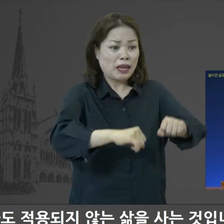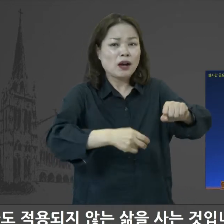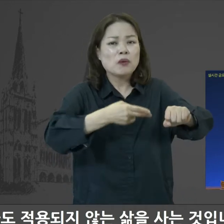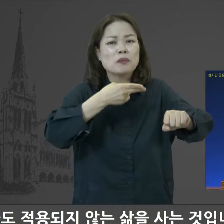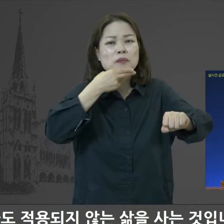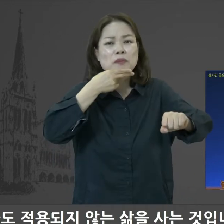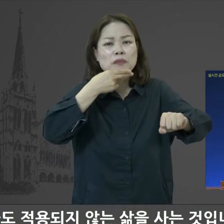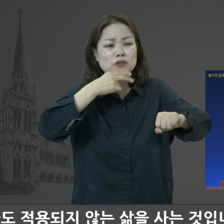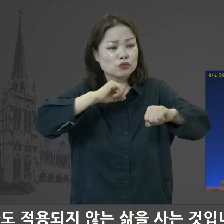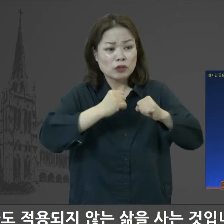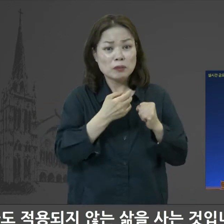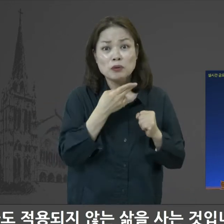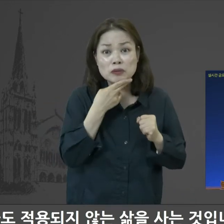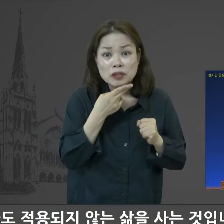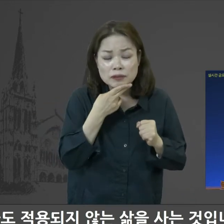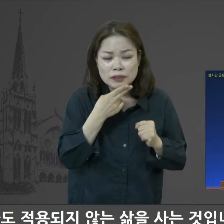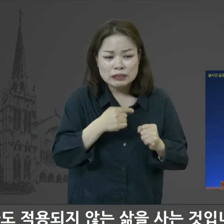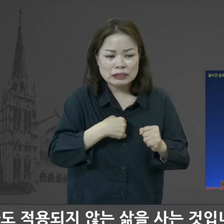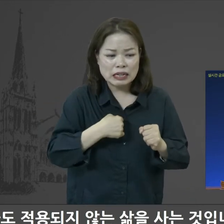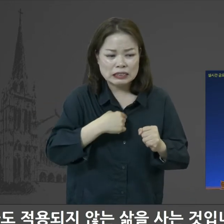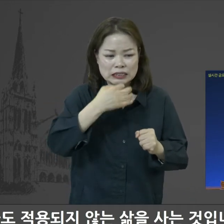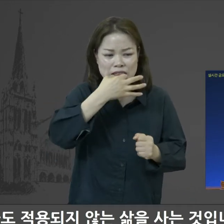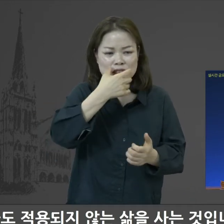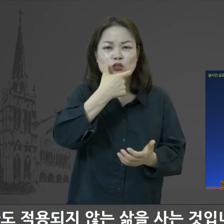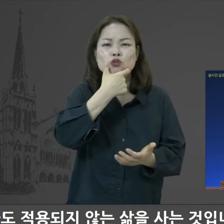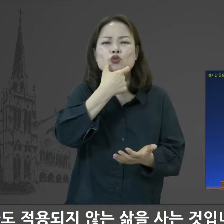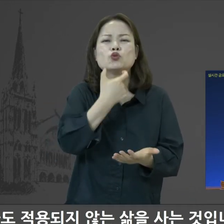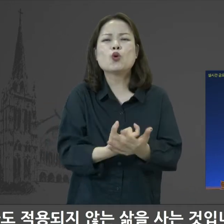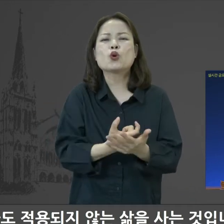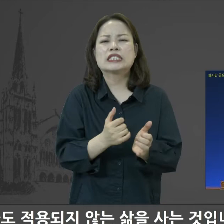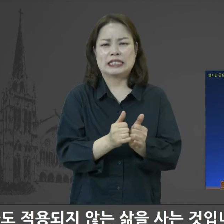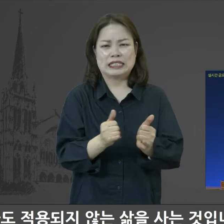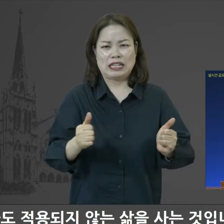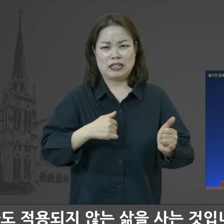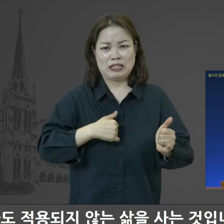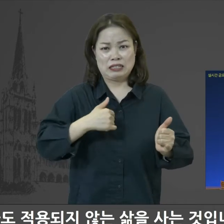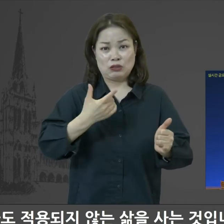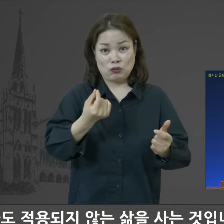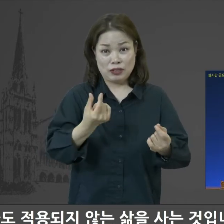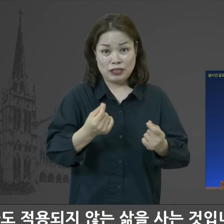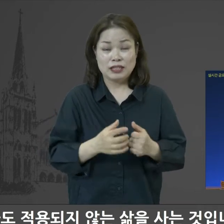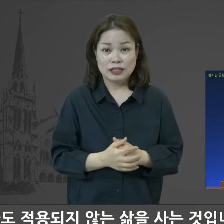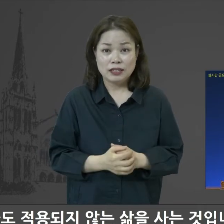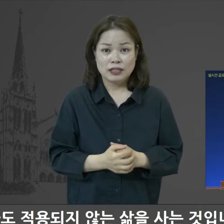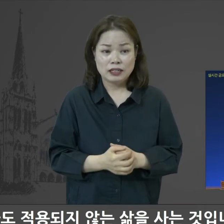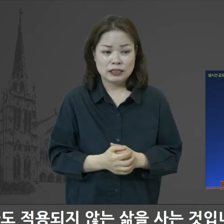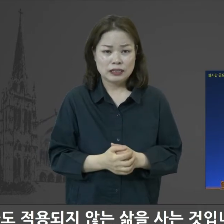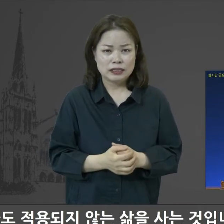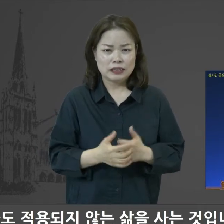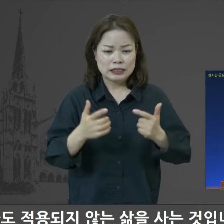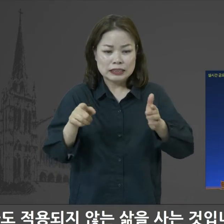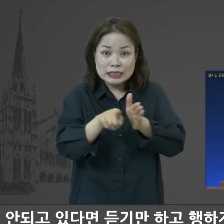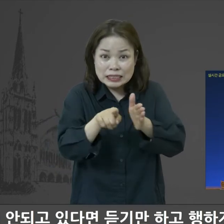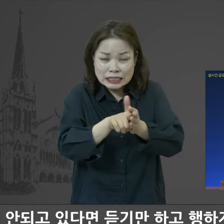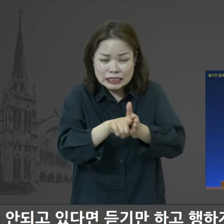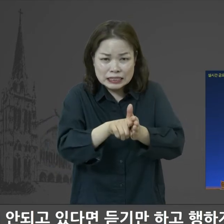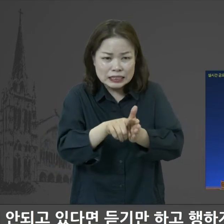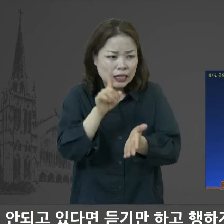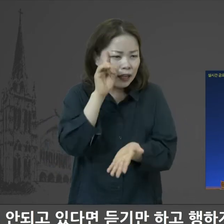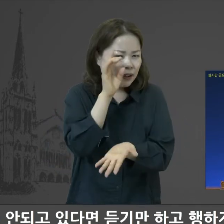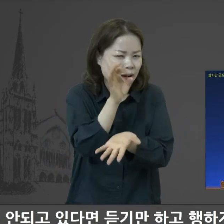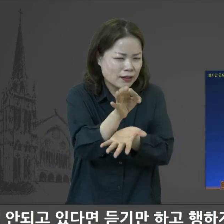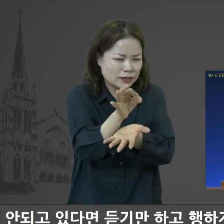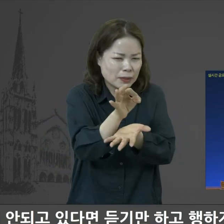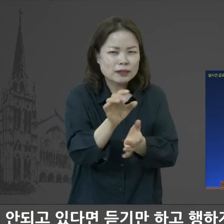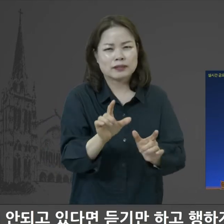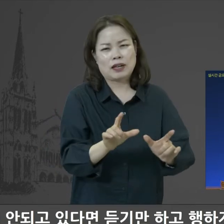않아서 자기를 속이는 자일 수 있습니다. 우리가 늘 신앙의 가치만 갖고